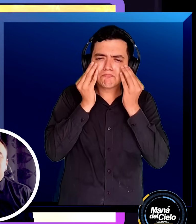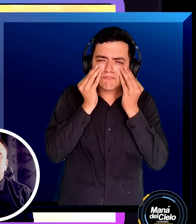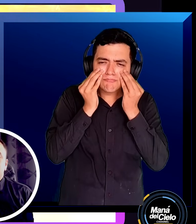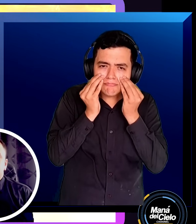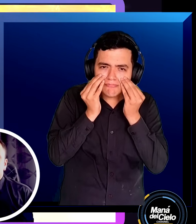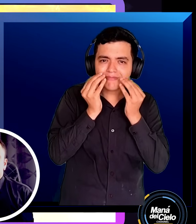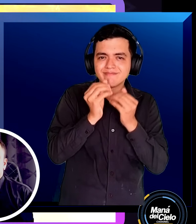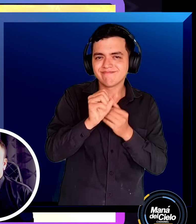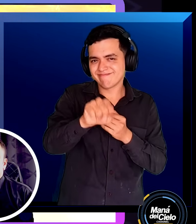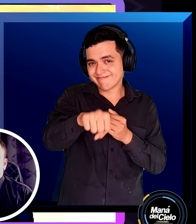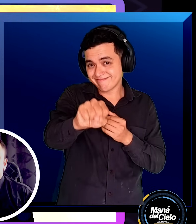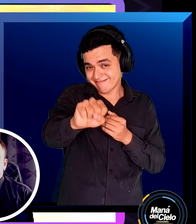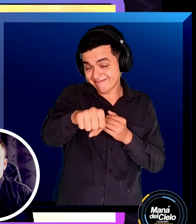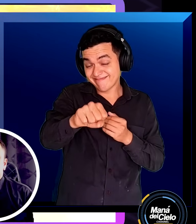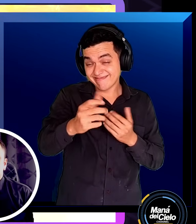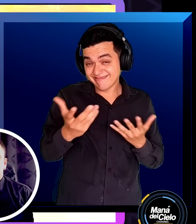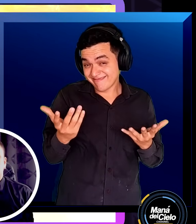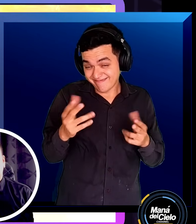convención,